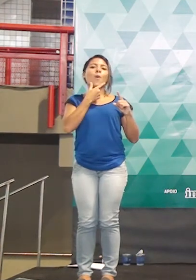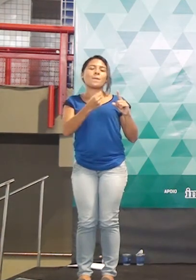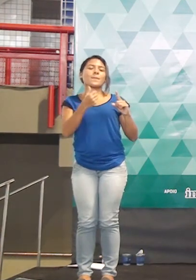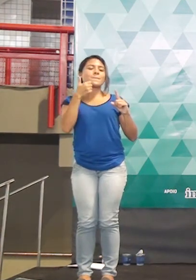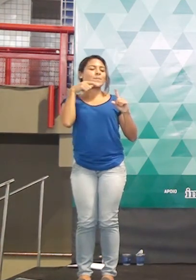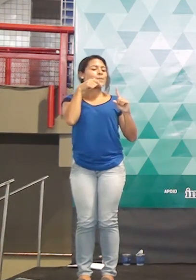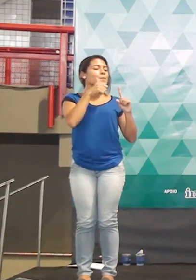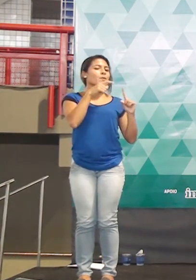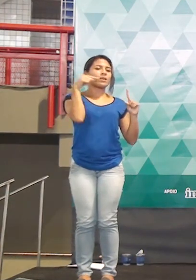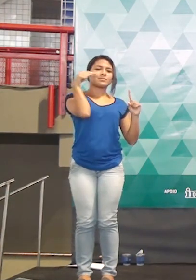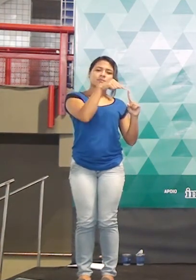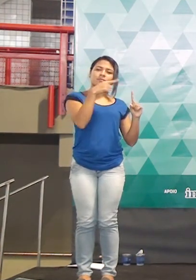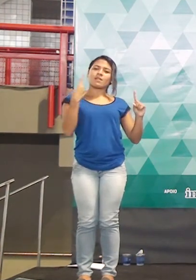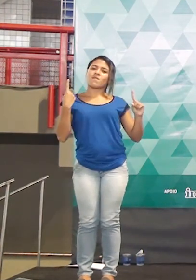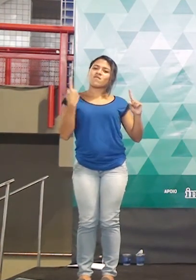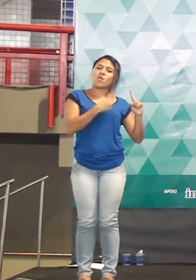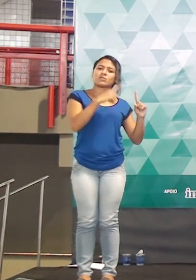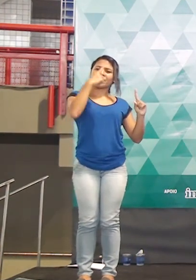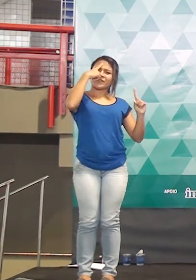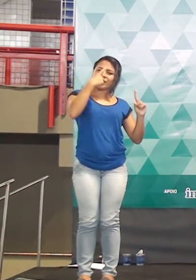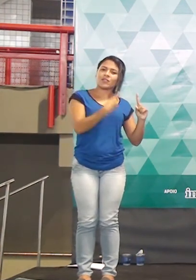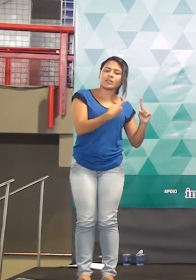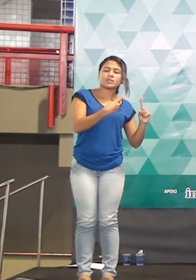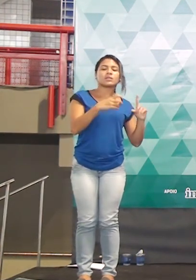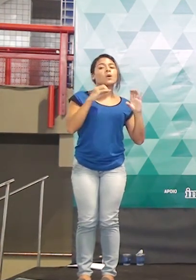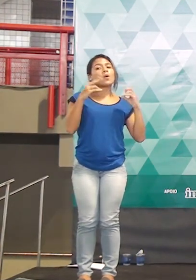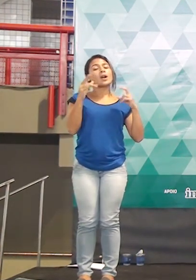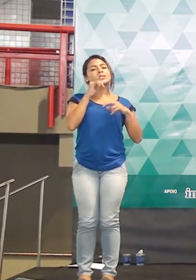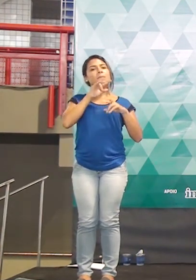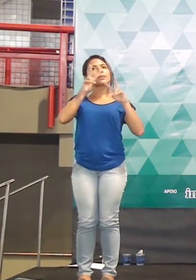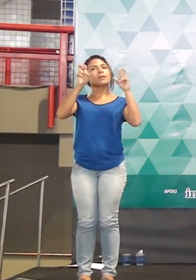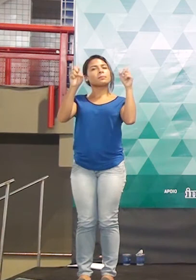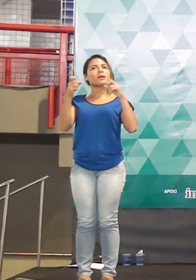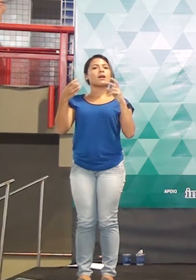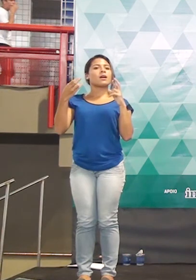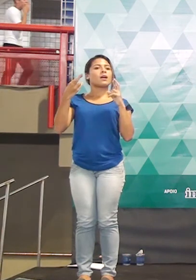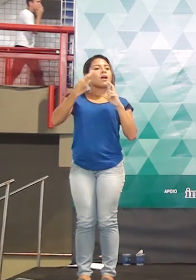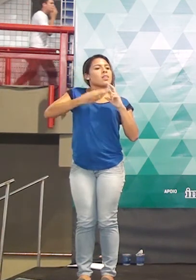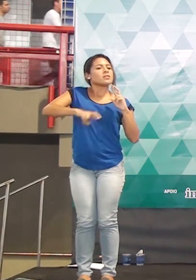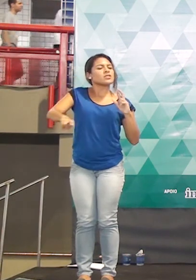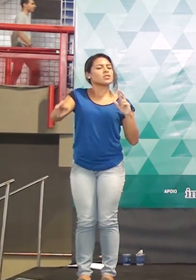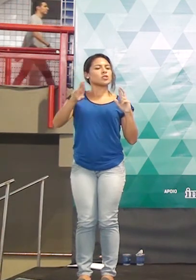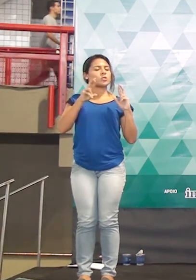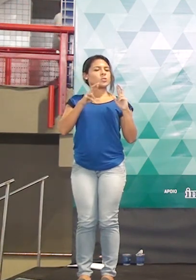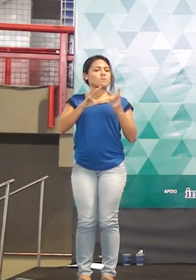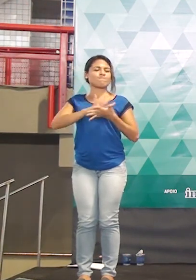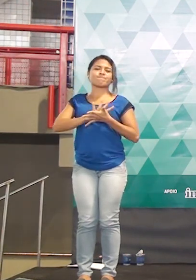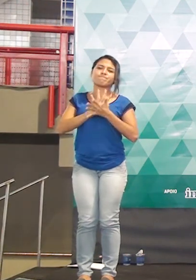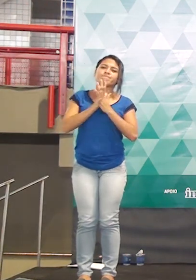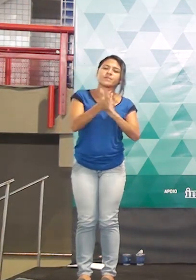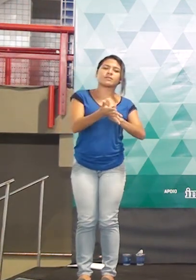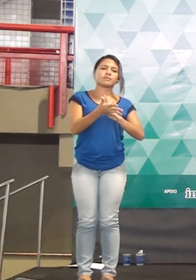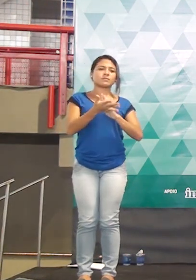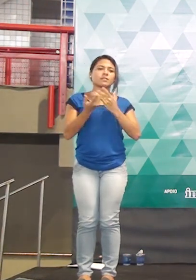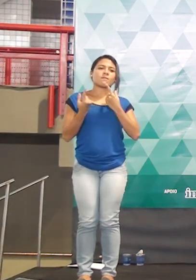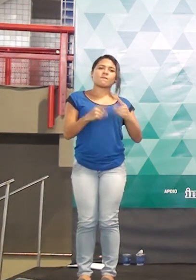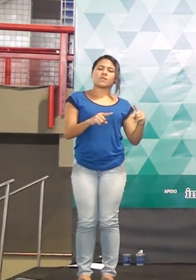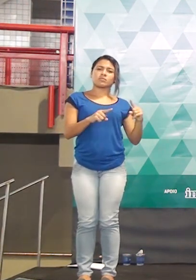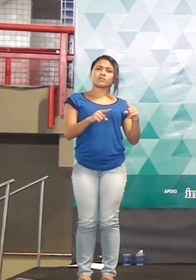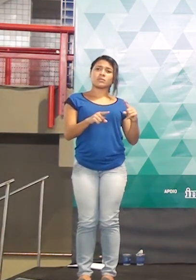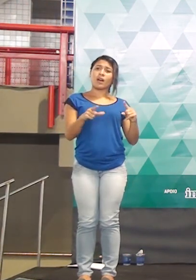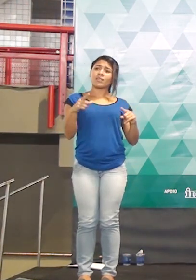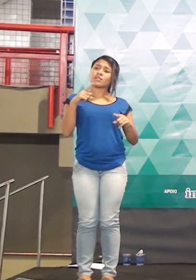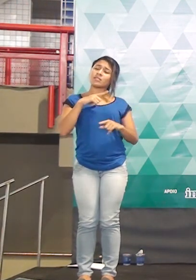da Penha. Se você pensar na intolerância religiosa do país, a gente tem uma lei que vai entre